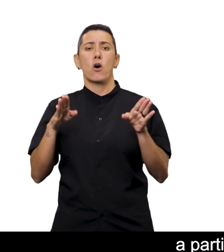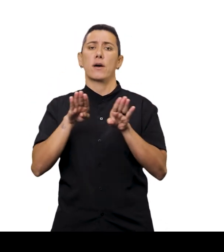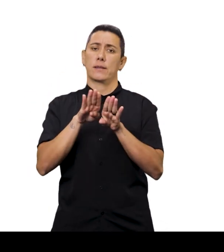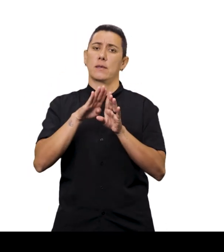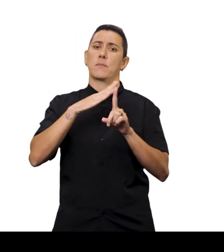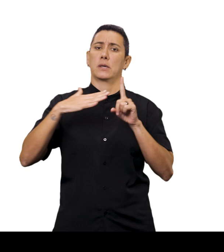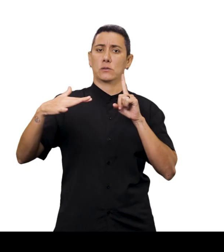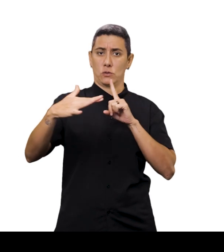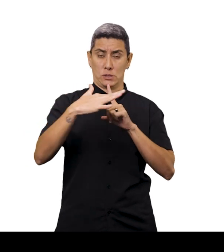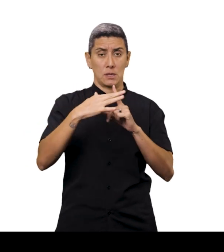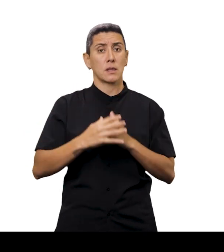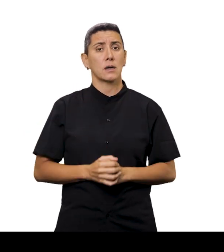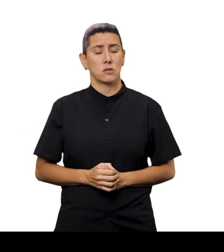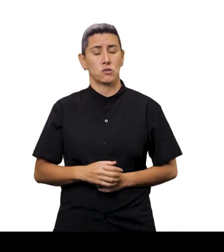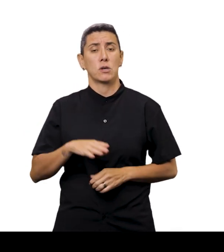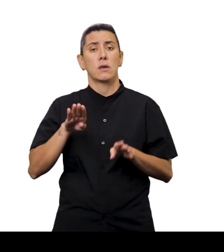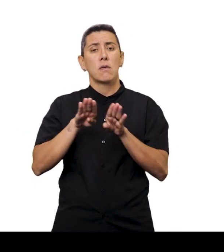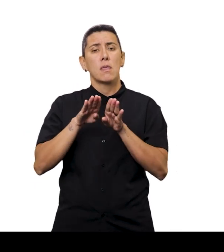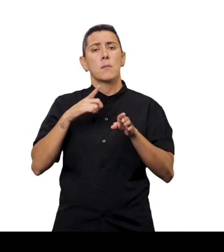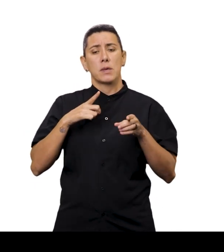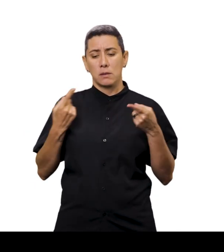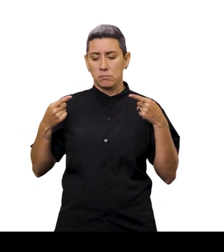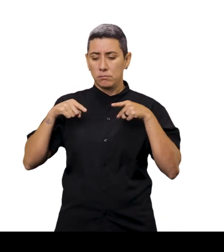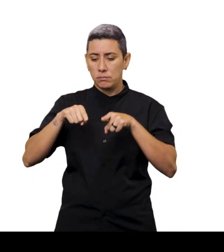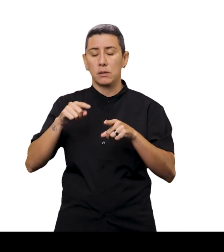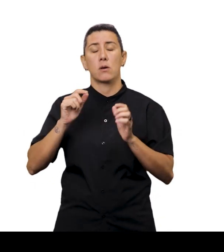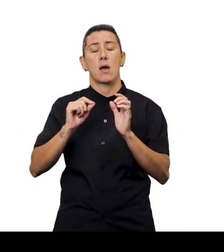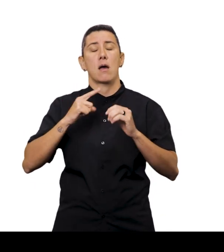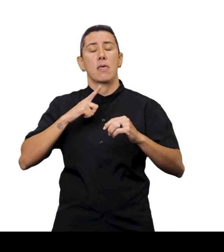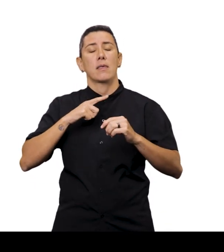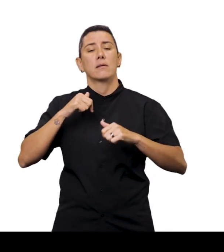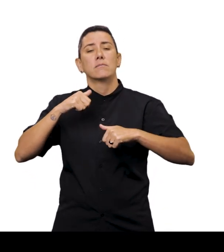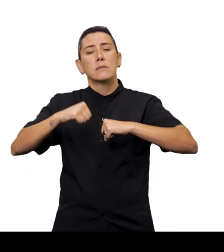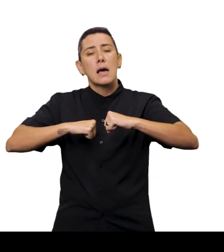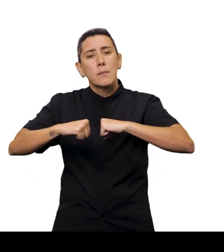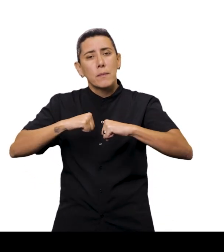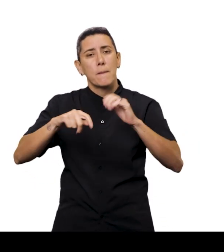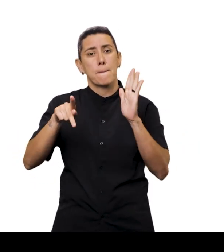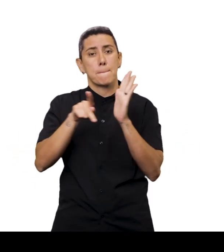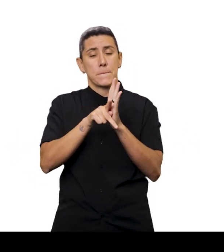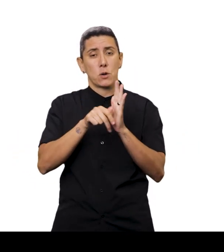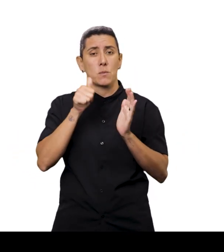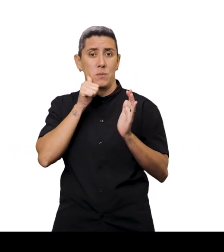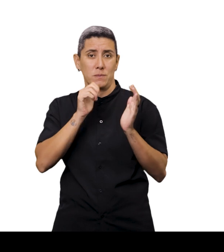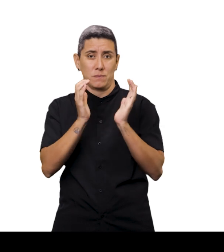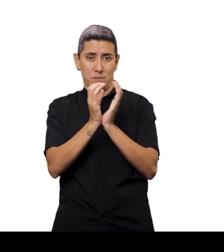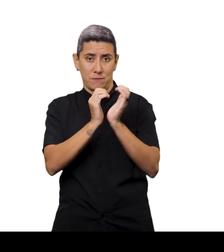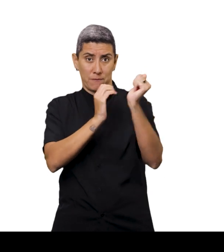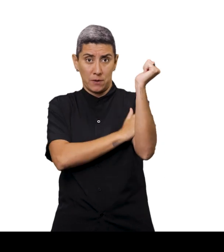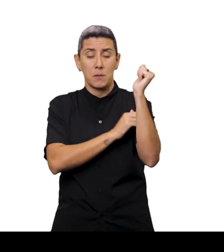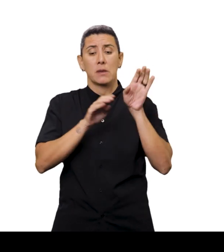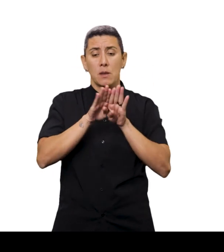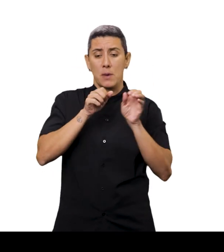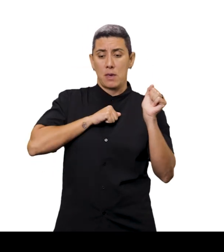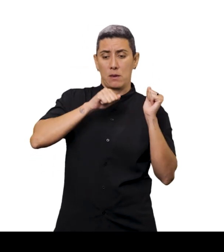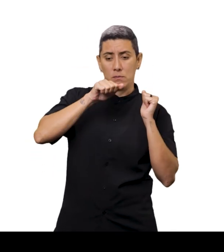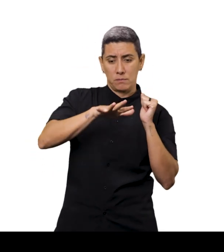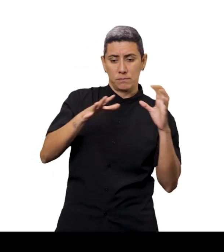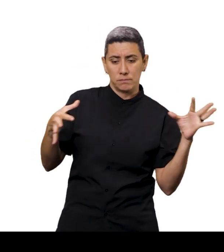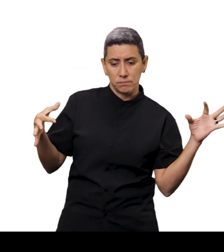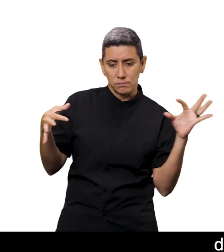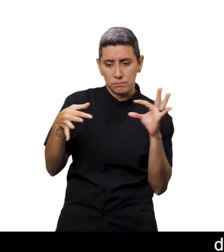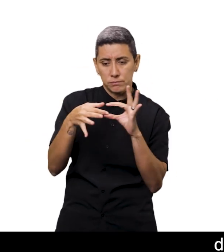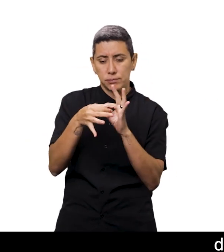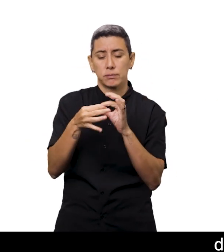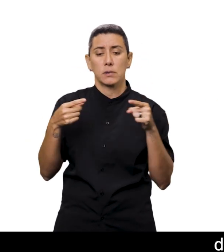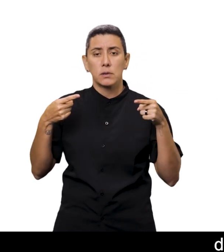dela. Temas e atuações feministas permeiam uma parte significativa da obra das serigrafistas